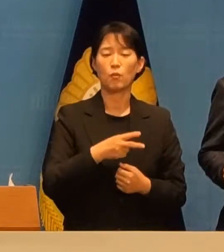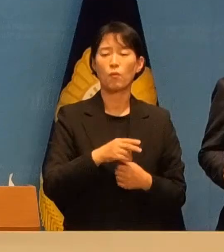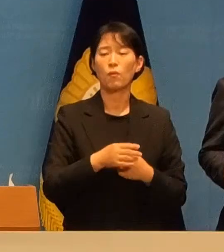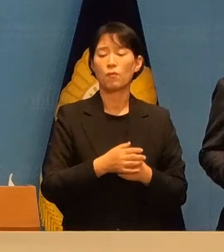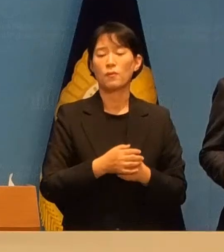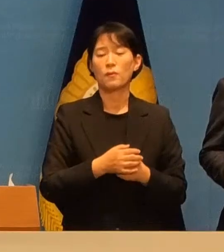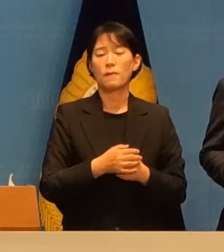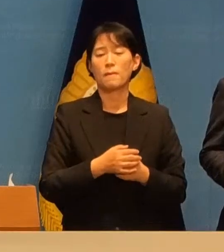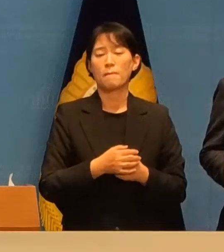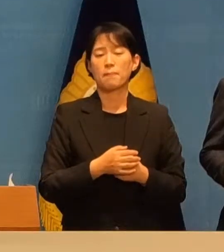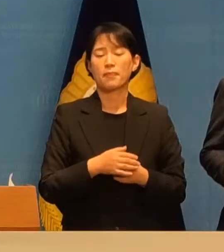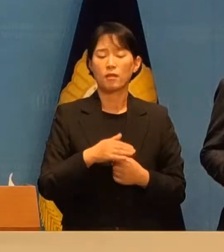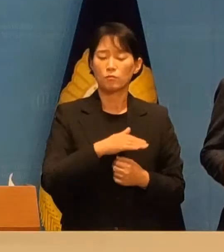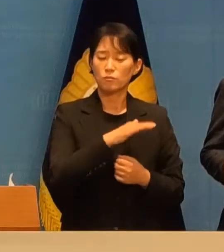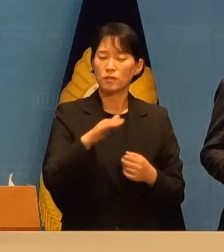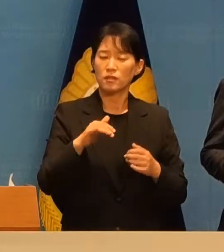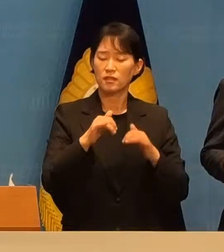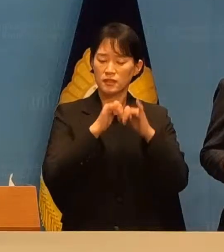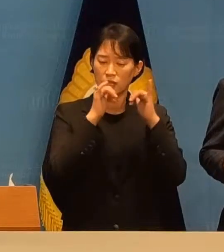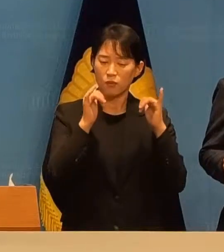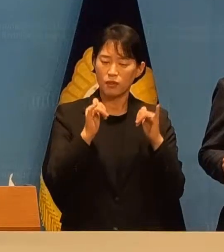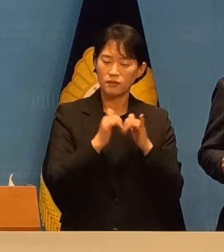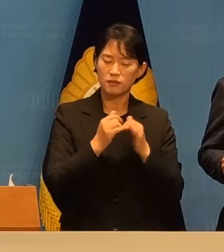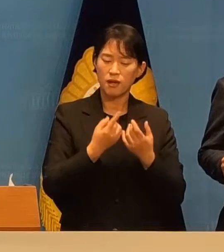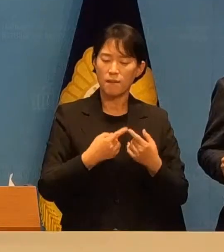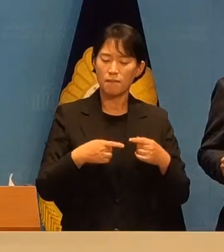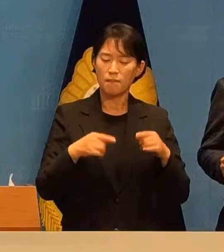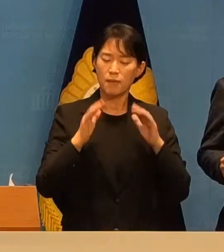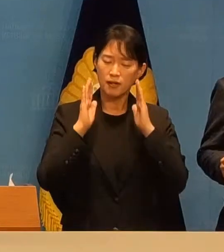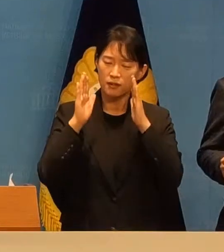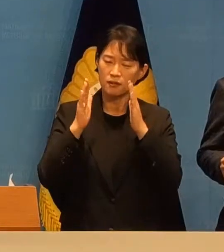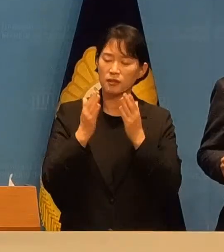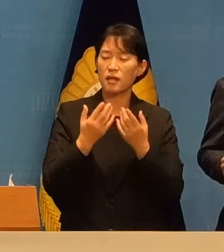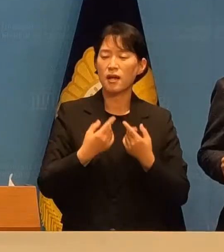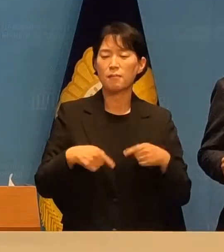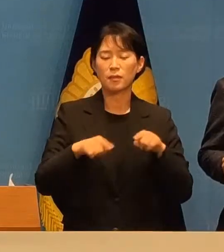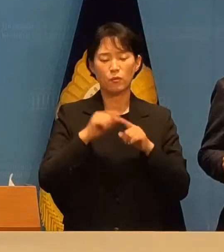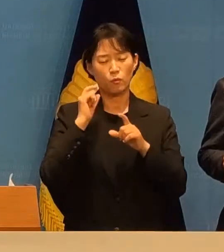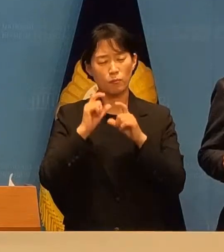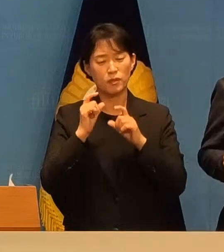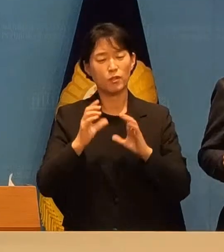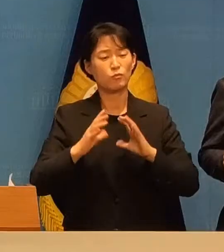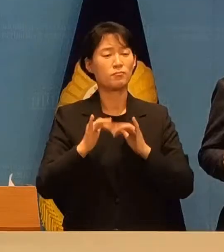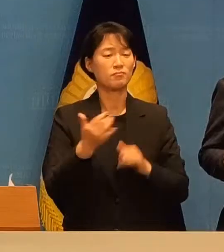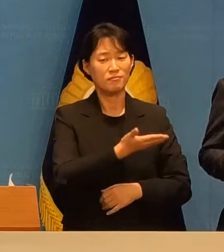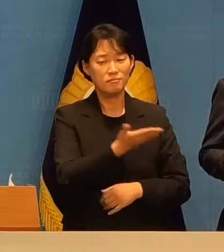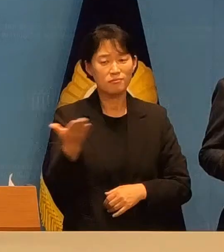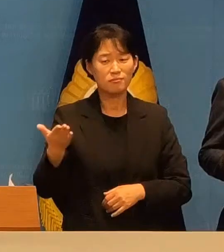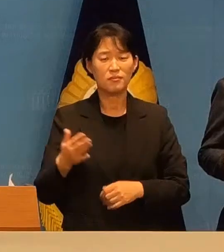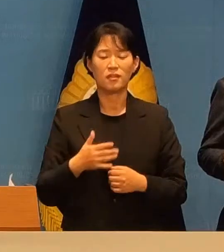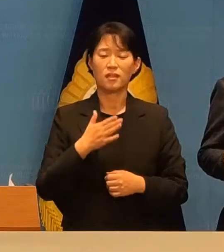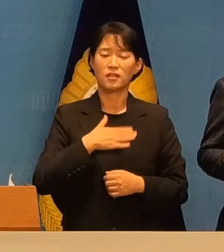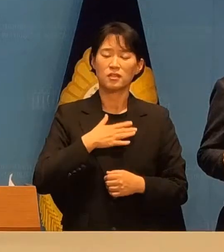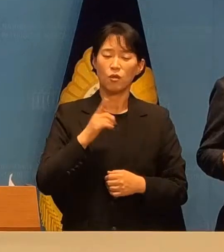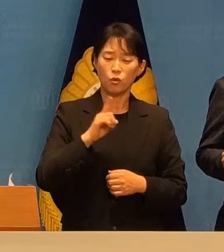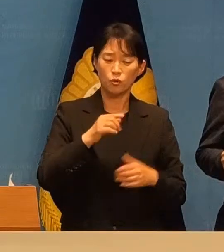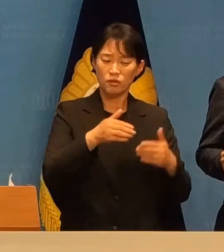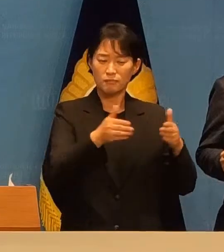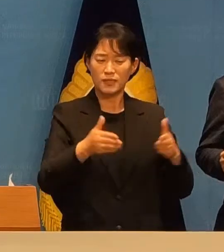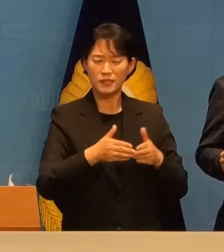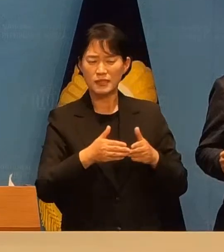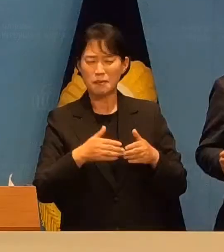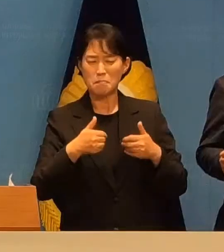통해서 우리 사회의 방향을 함께 고민해 주실 국민 여러분, 오늘 저는 어떤 집단을 공격하기